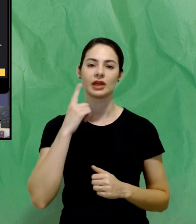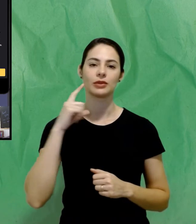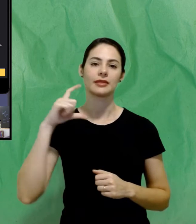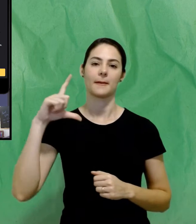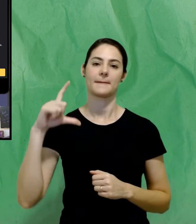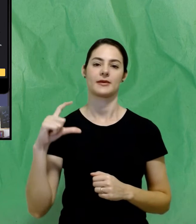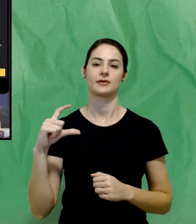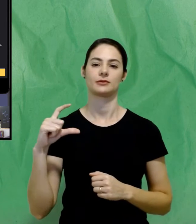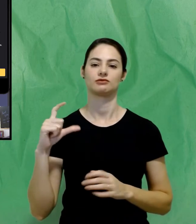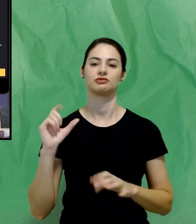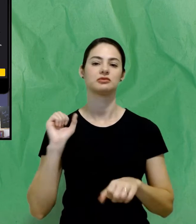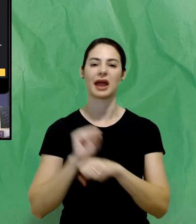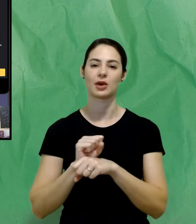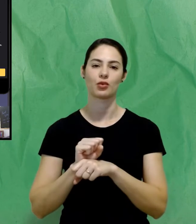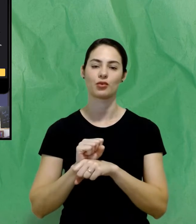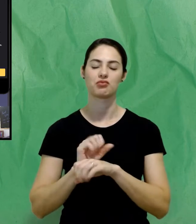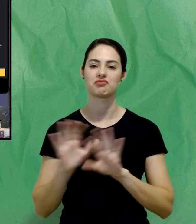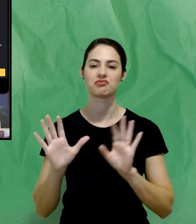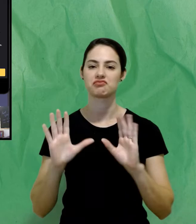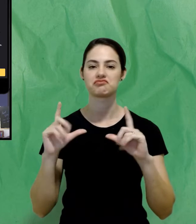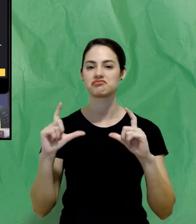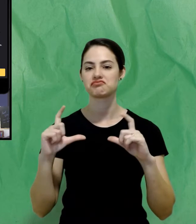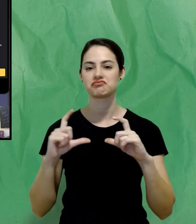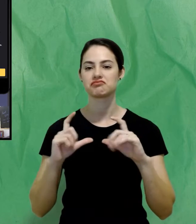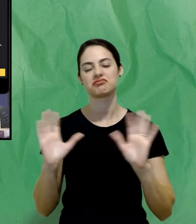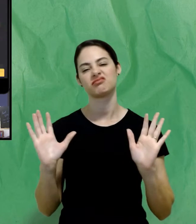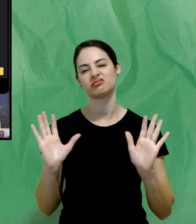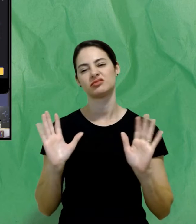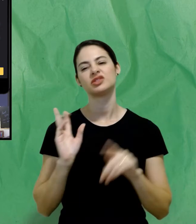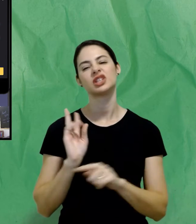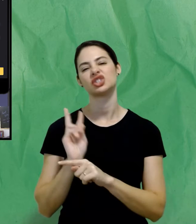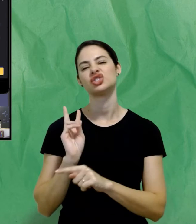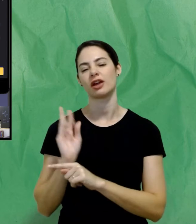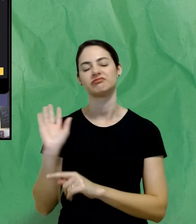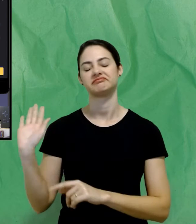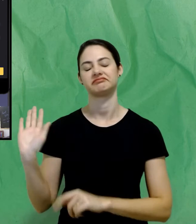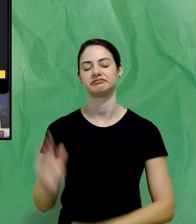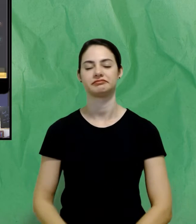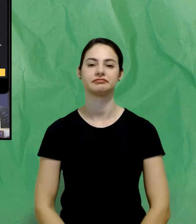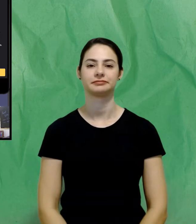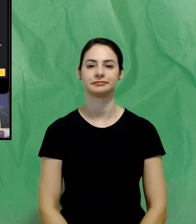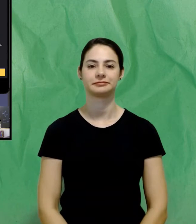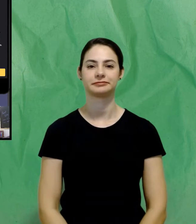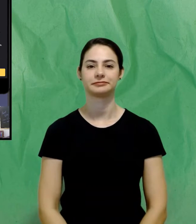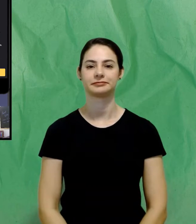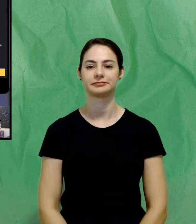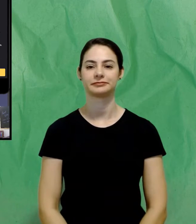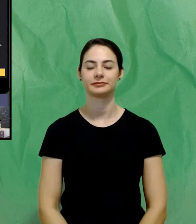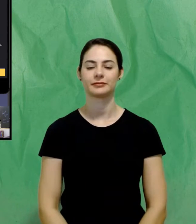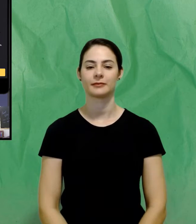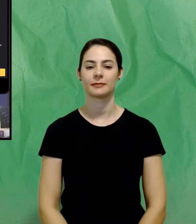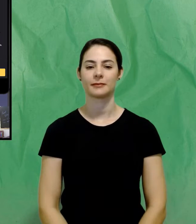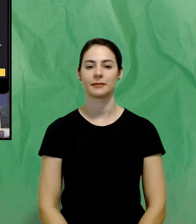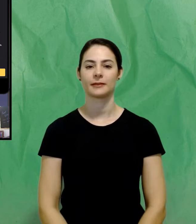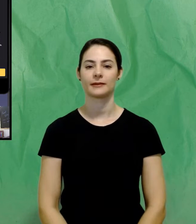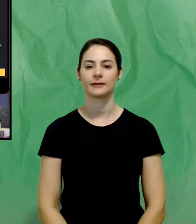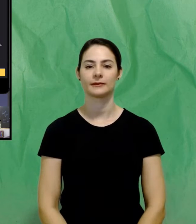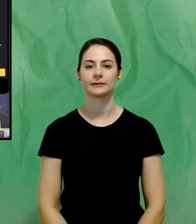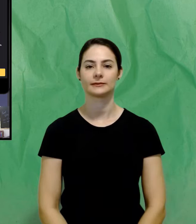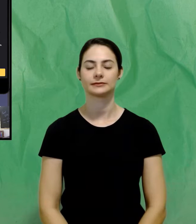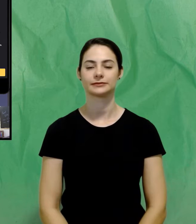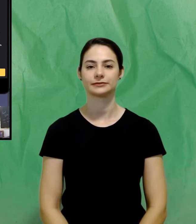tudo estático ainda, né? Não, acho que vamos deixar assim mesmo, né? Depois, se for o caso, a gente mexe.